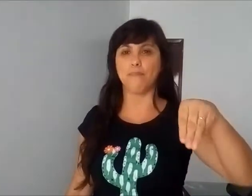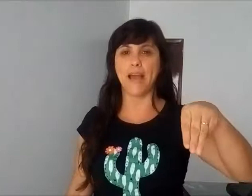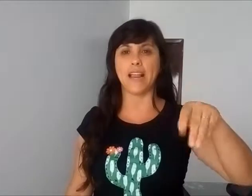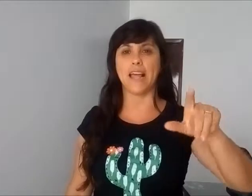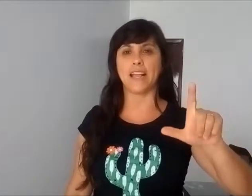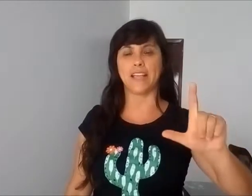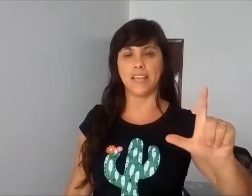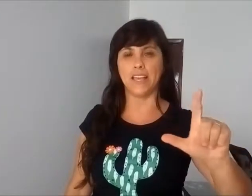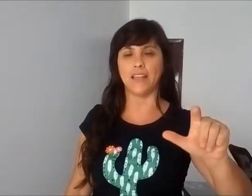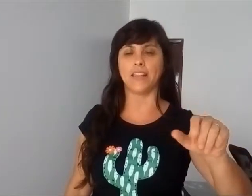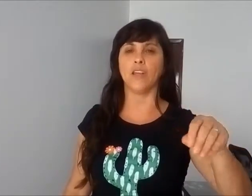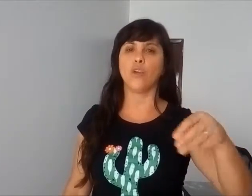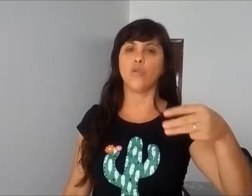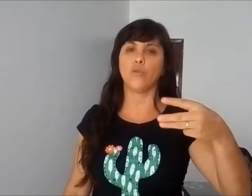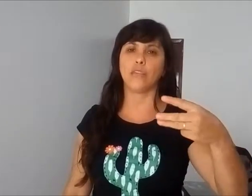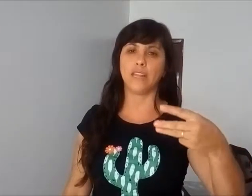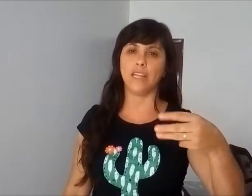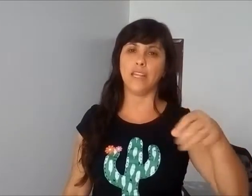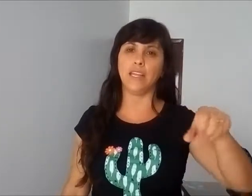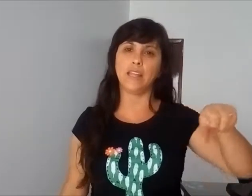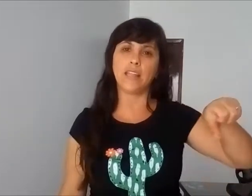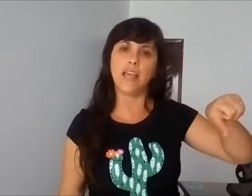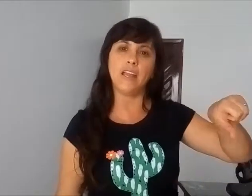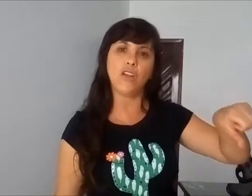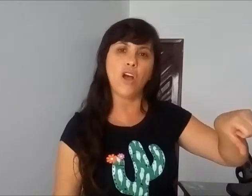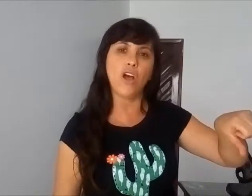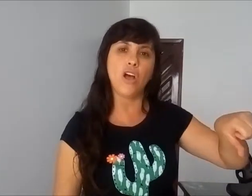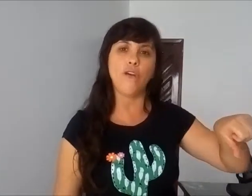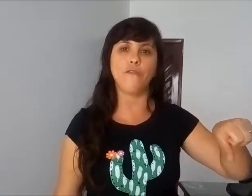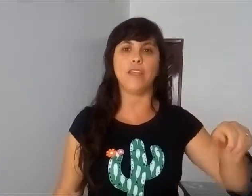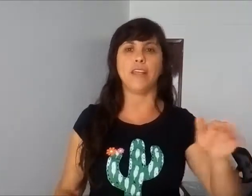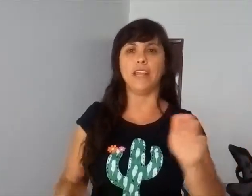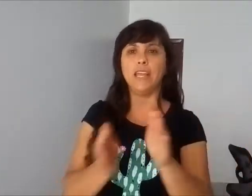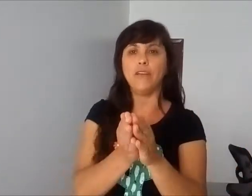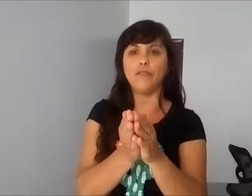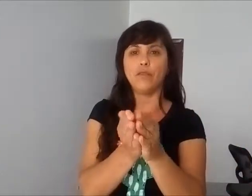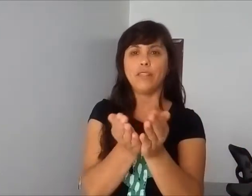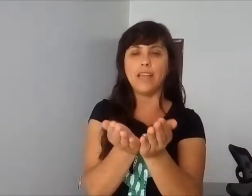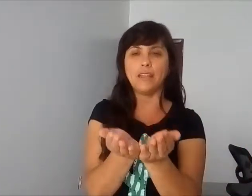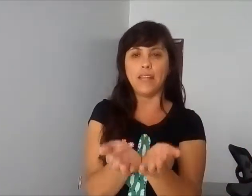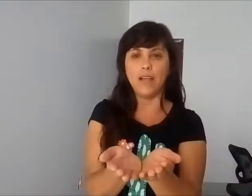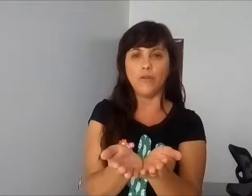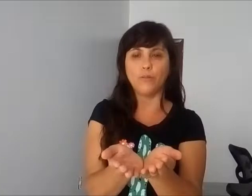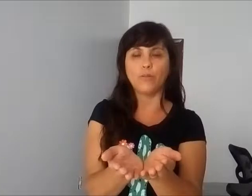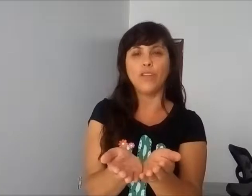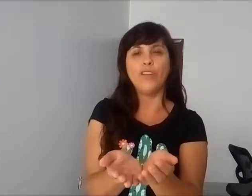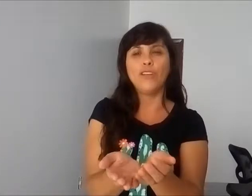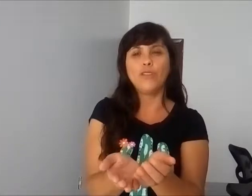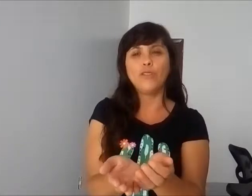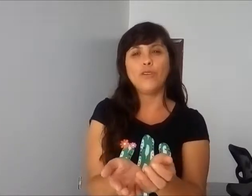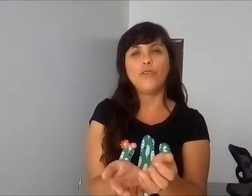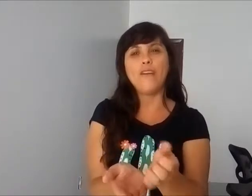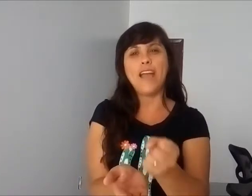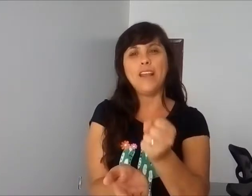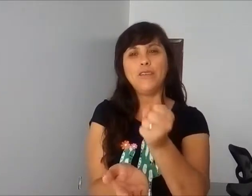mala que os 39 livros então do da velho